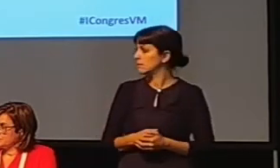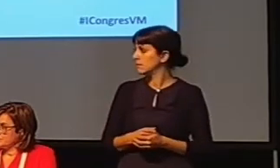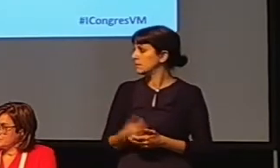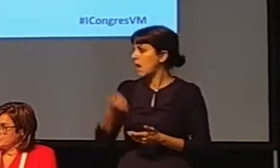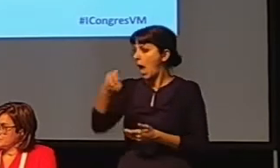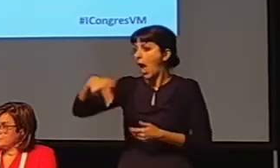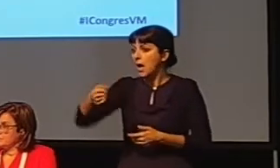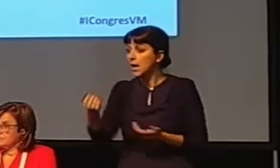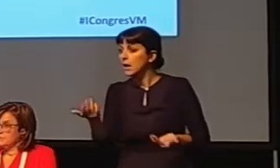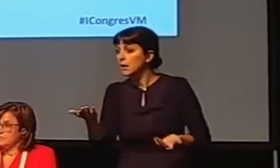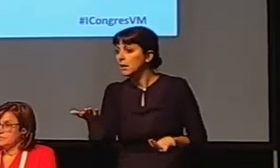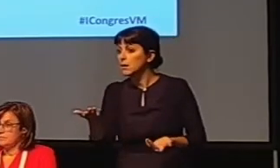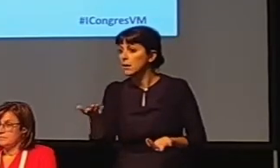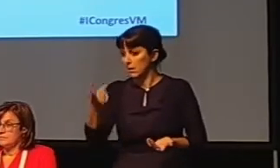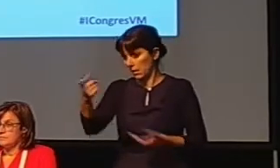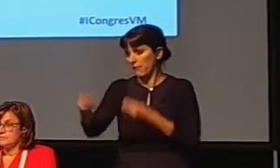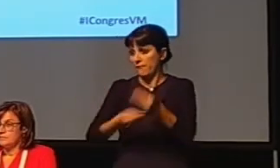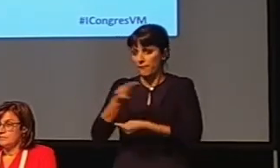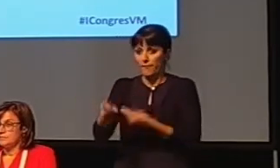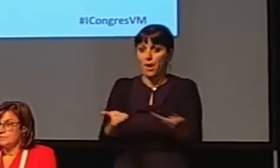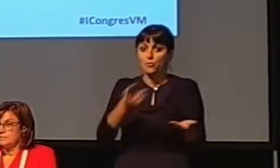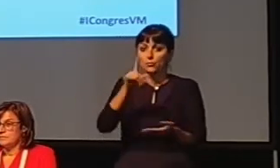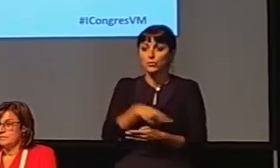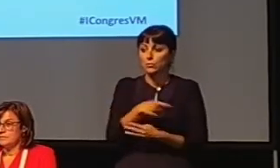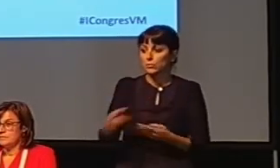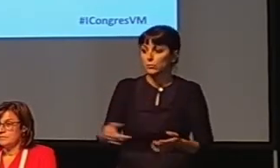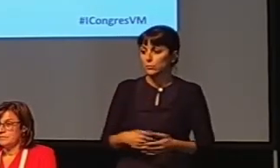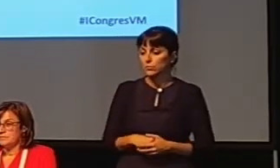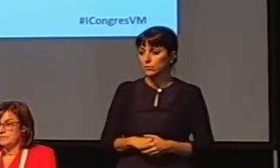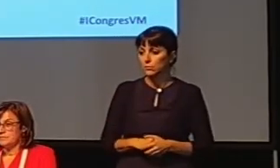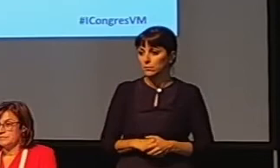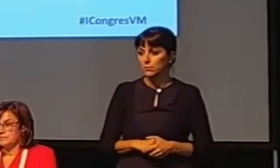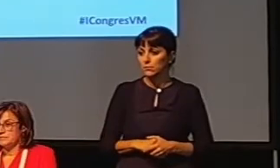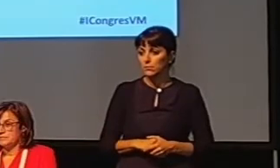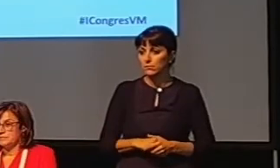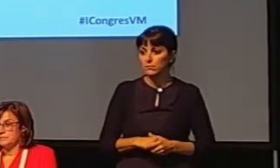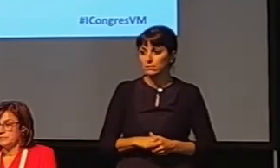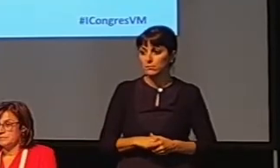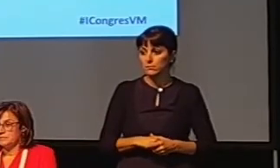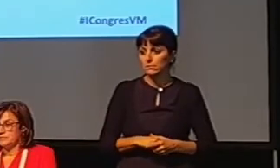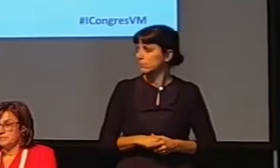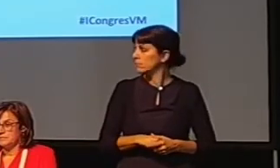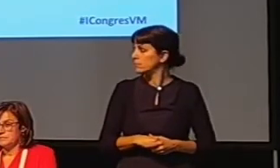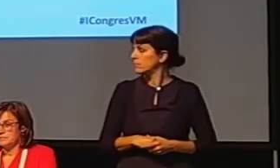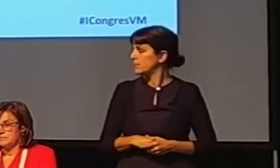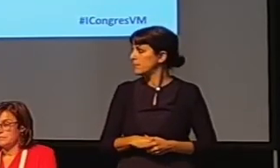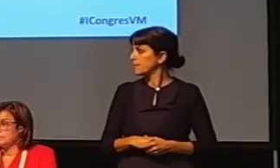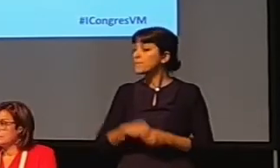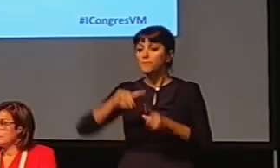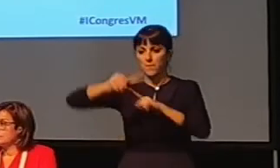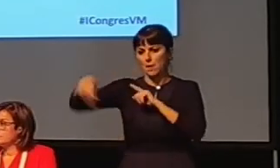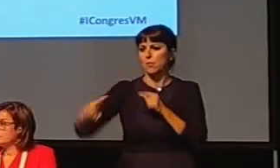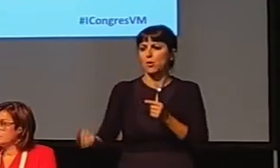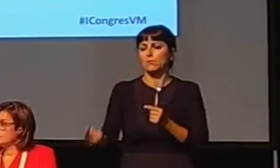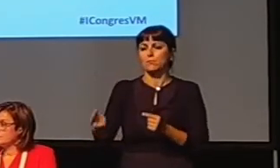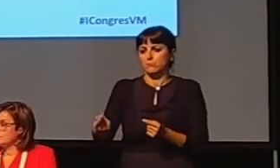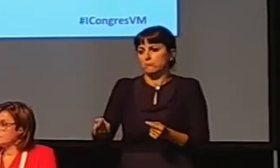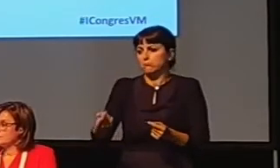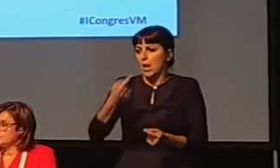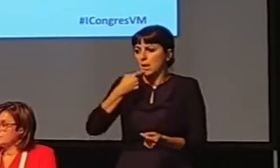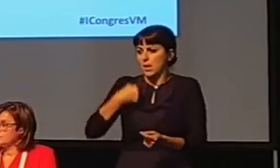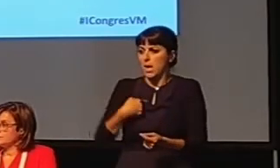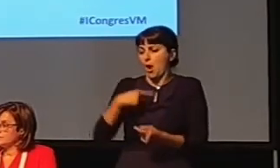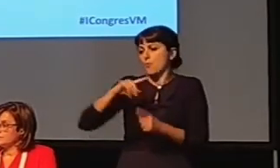Anna, sí, ho esteu fent, sí. No, si ara després em podeu dir que tot això ho esteu